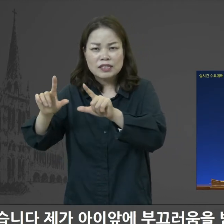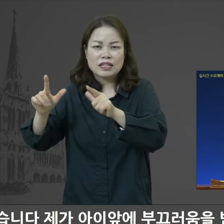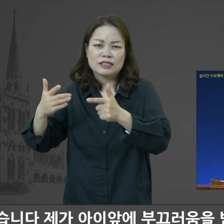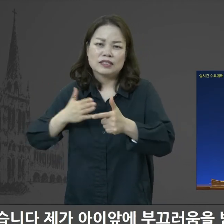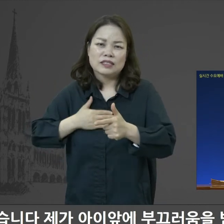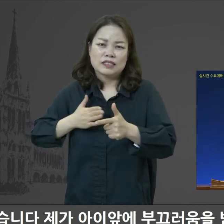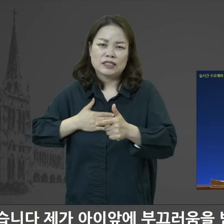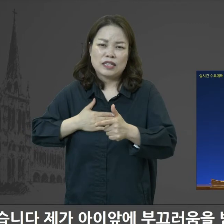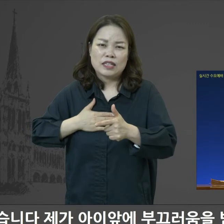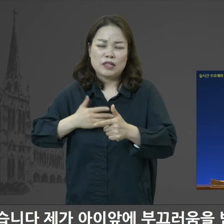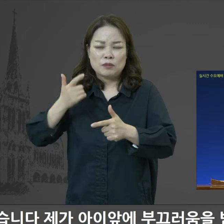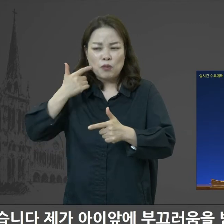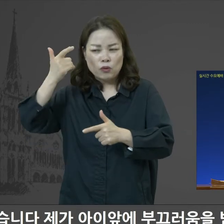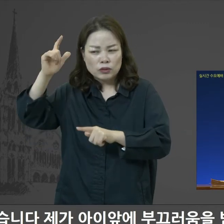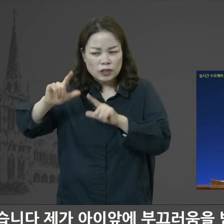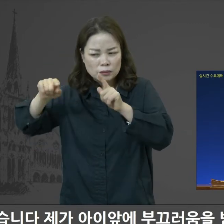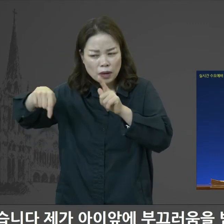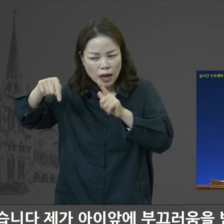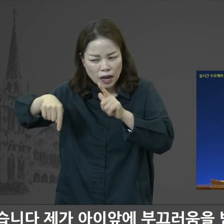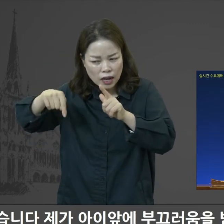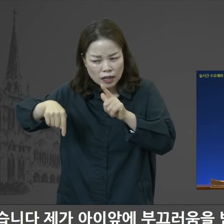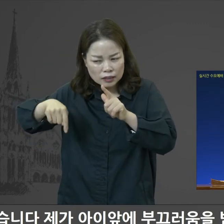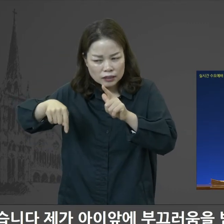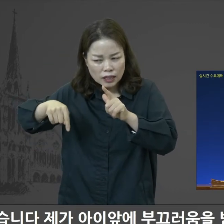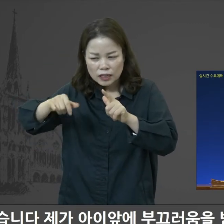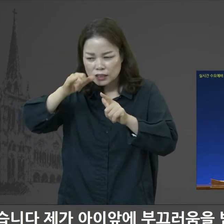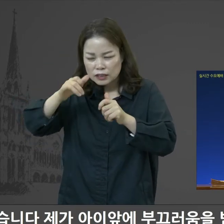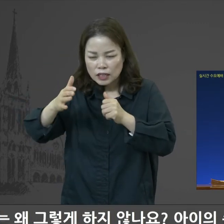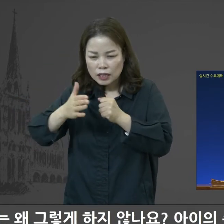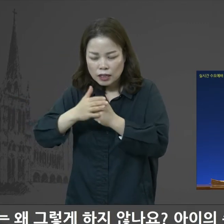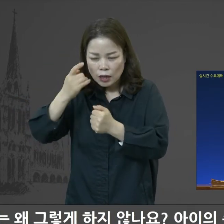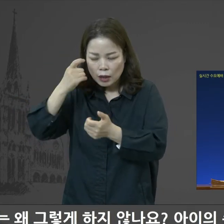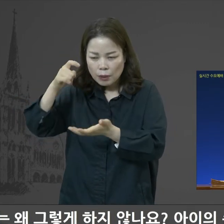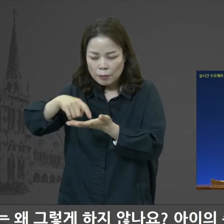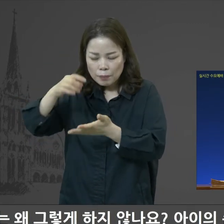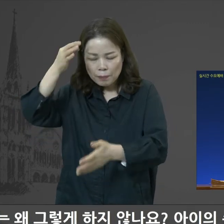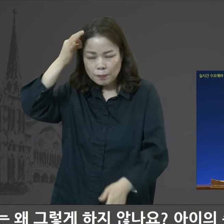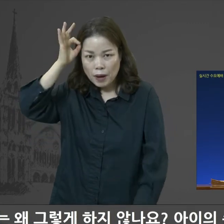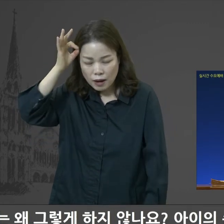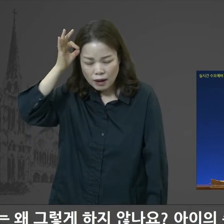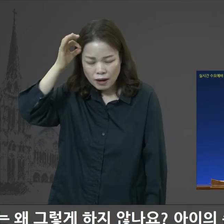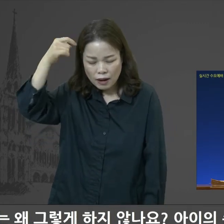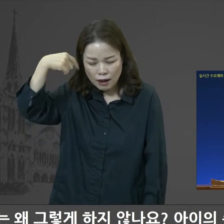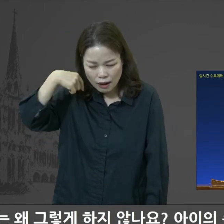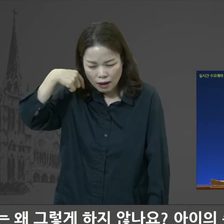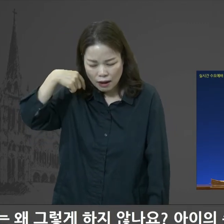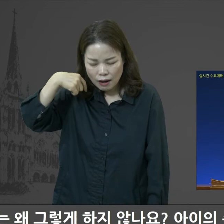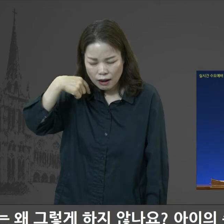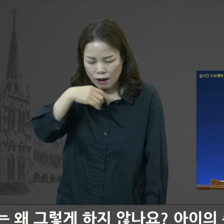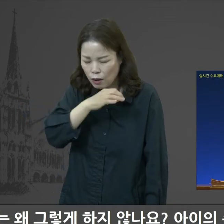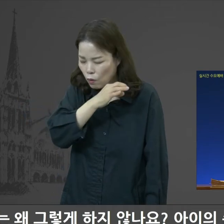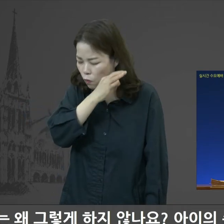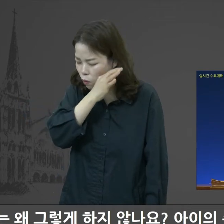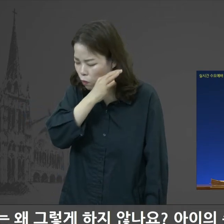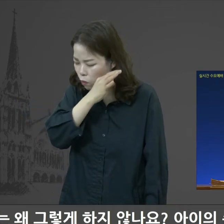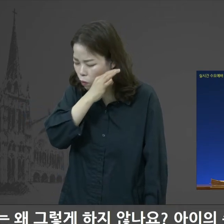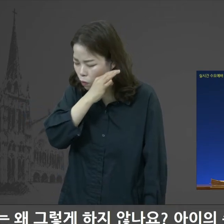제 모습이 그 눈동자 안에 제가 들어있어요. 그걸 눈으로 목격하게 됩니다. 비춰집니다. 견딜 수 없는 부끄러움이죠.